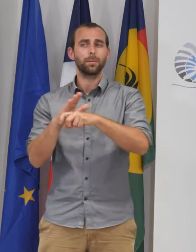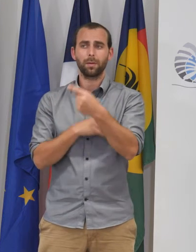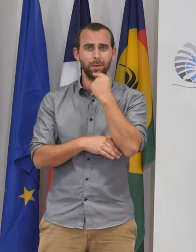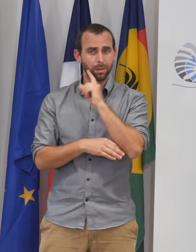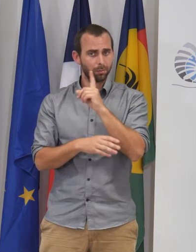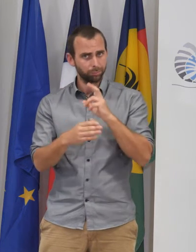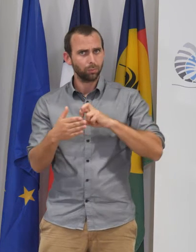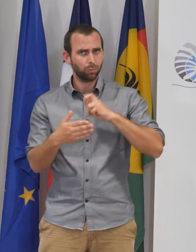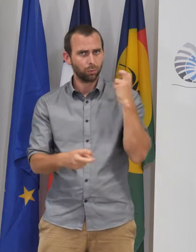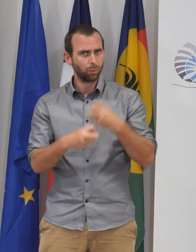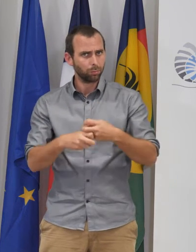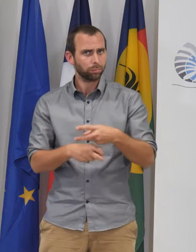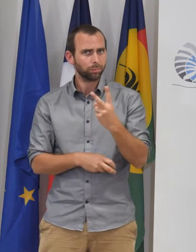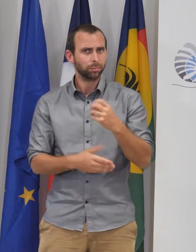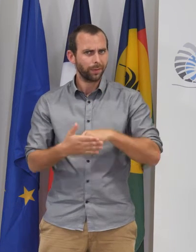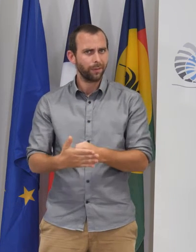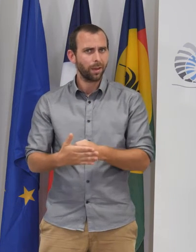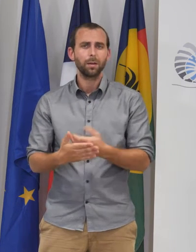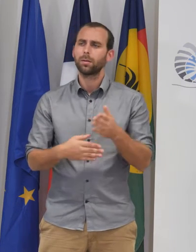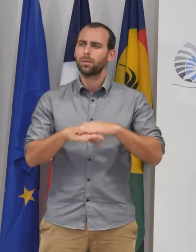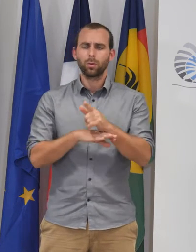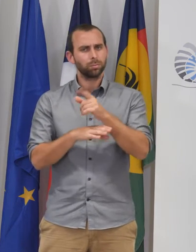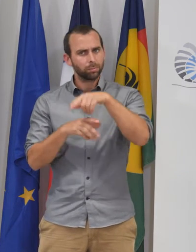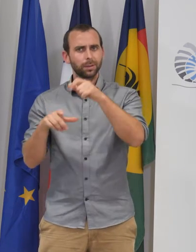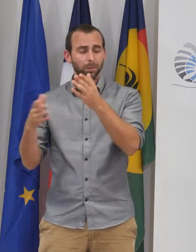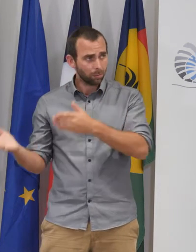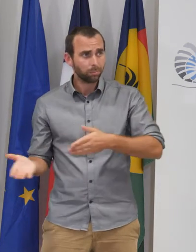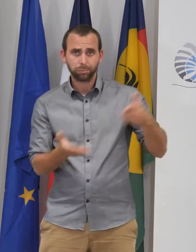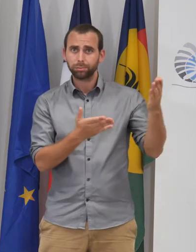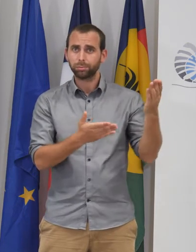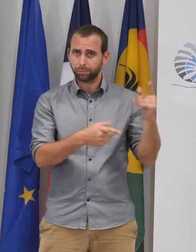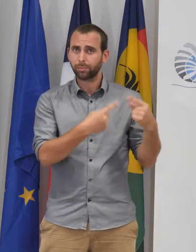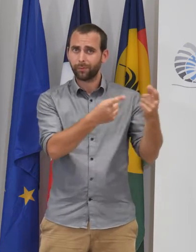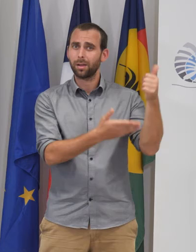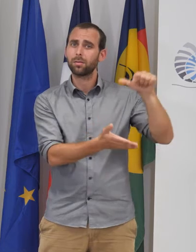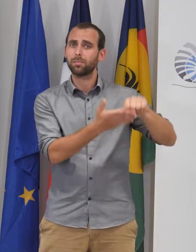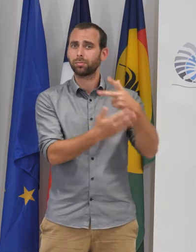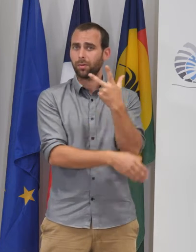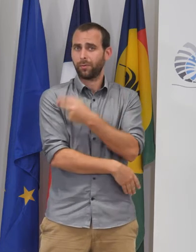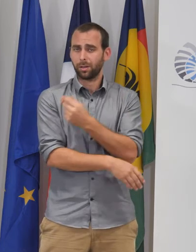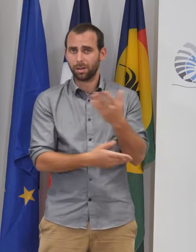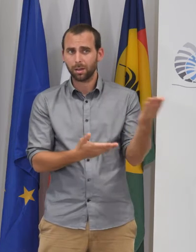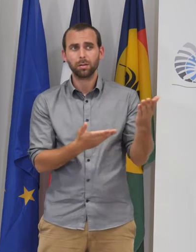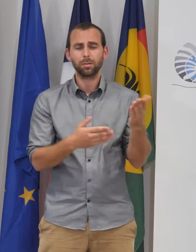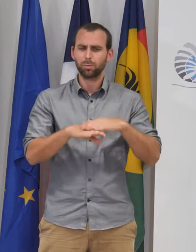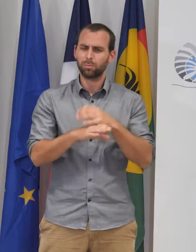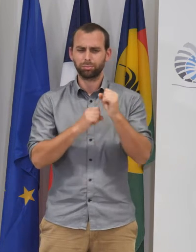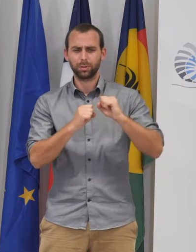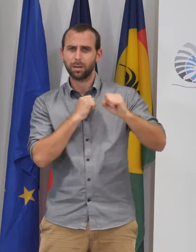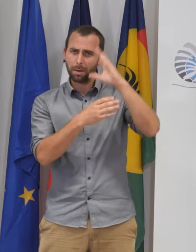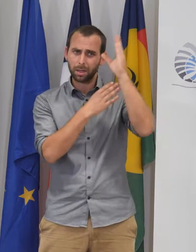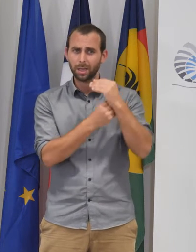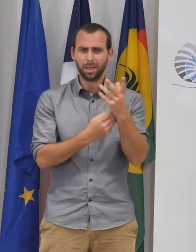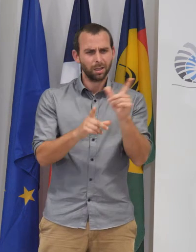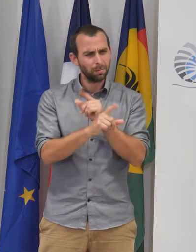appelées à aller se faire vacciner donc dans les vaccinodromes. On constate qu'il y a parfois un manque de respect des gestes barrières. Est-ce qu'il y a